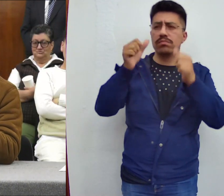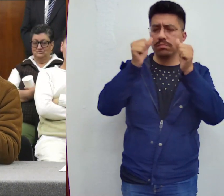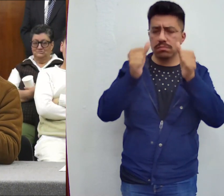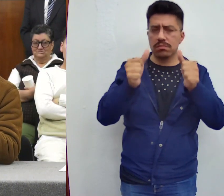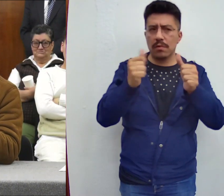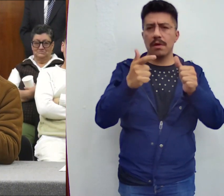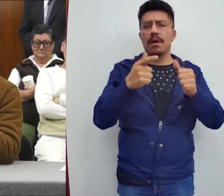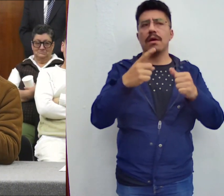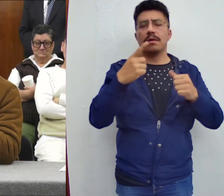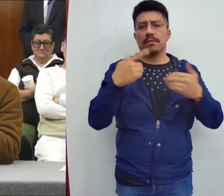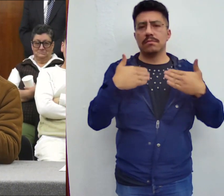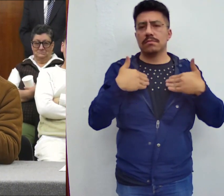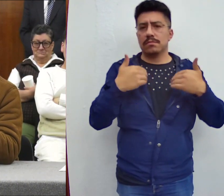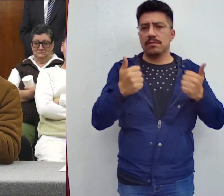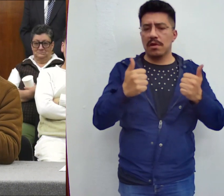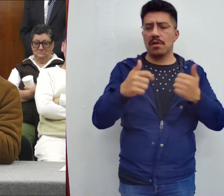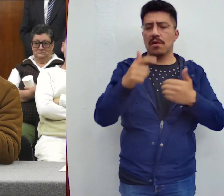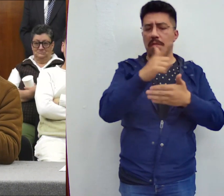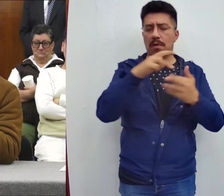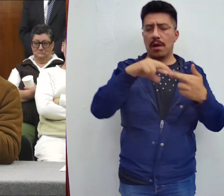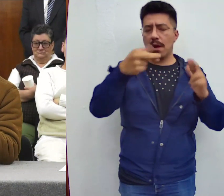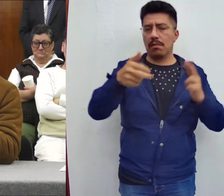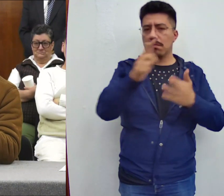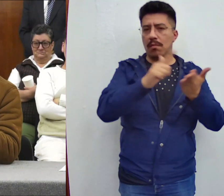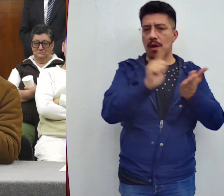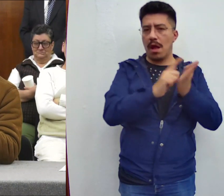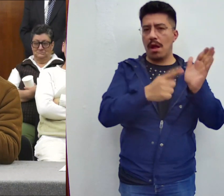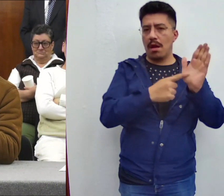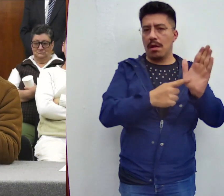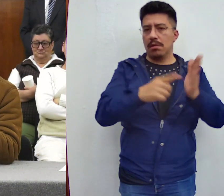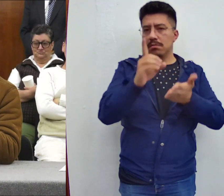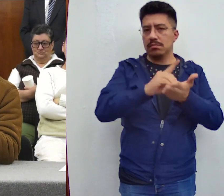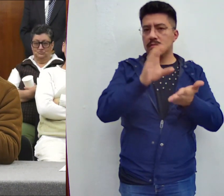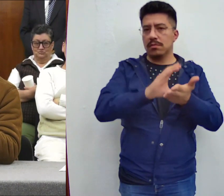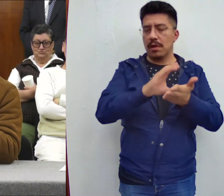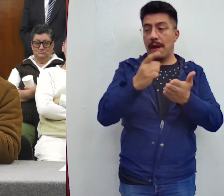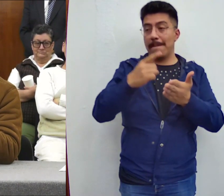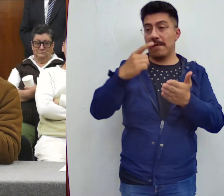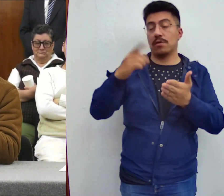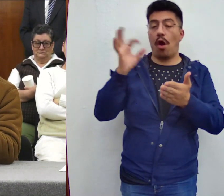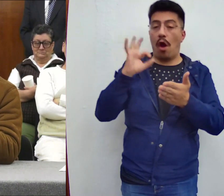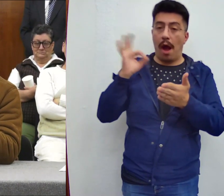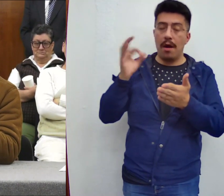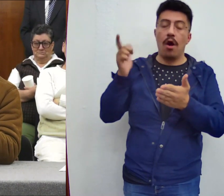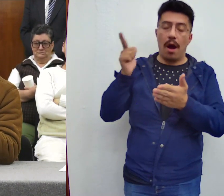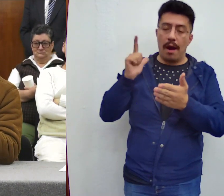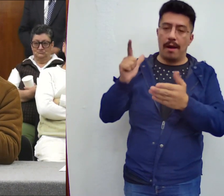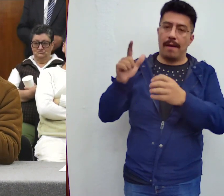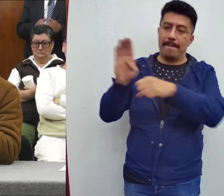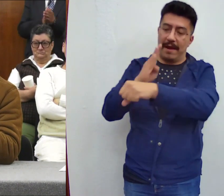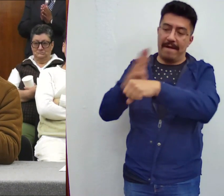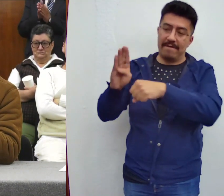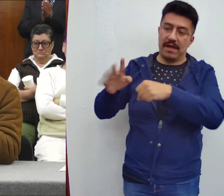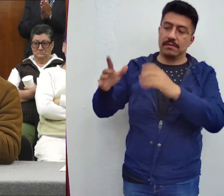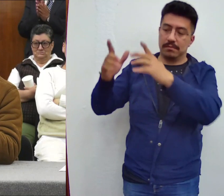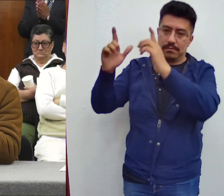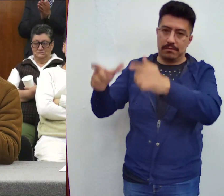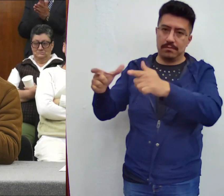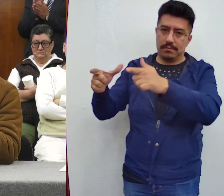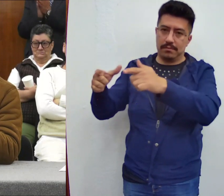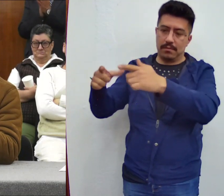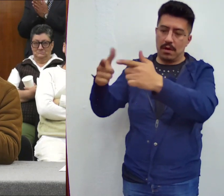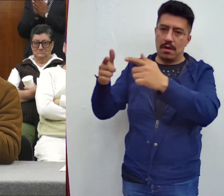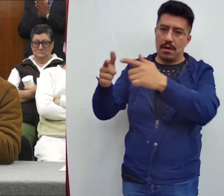sobre la ley de discapacidad que nos va a beneficiar a muchas personas con discapacidad que ya